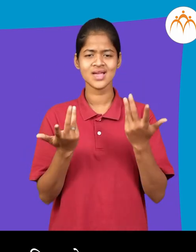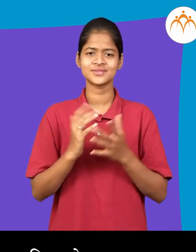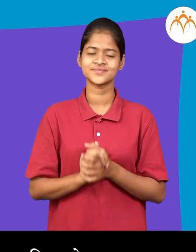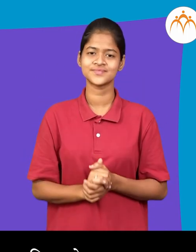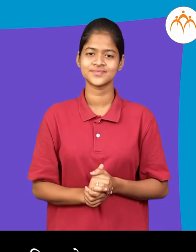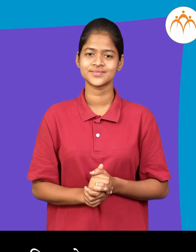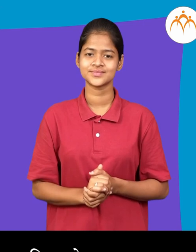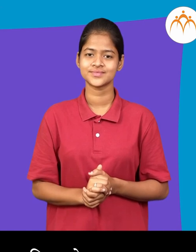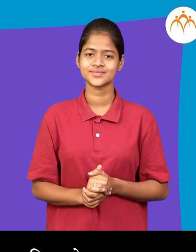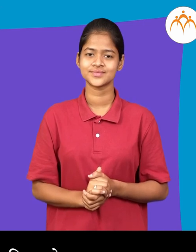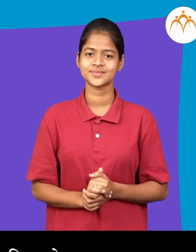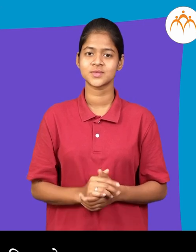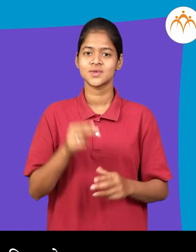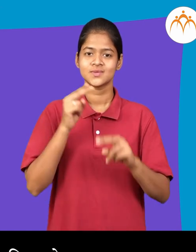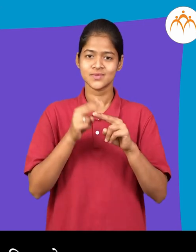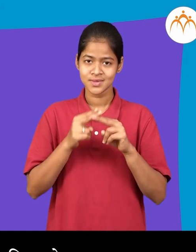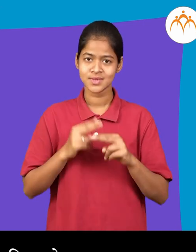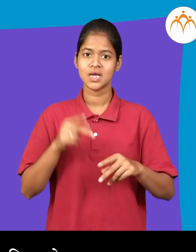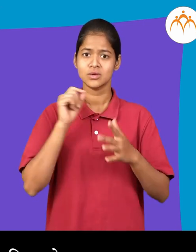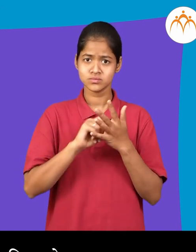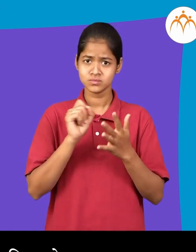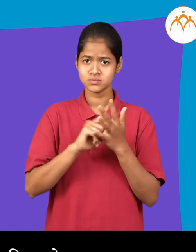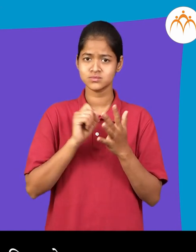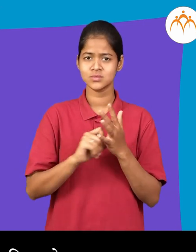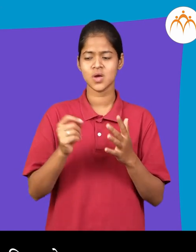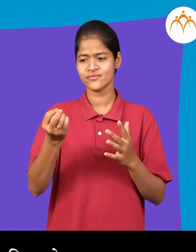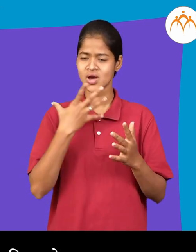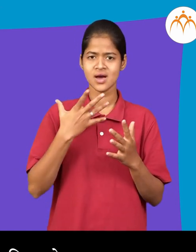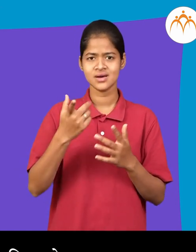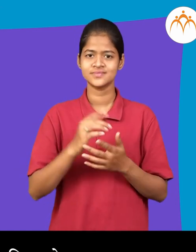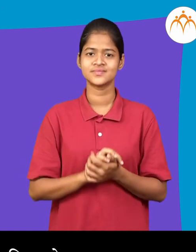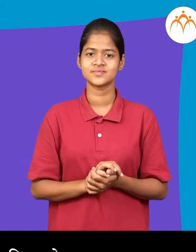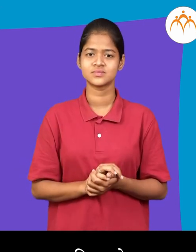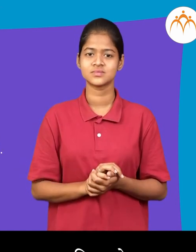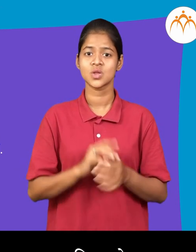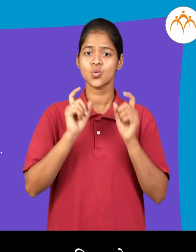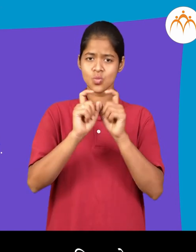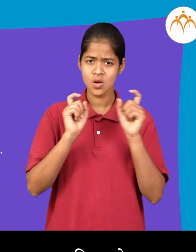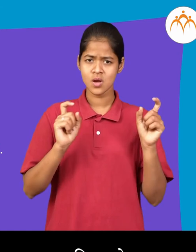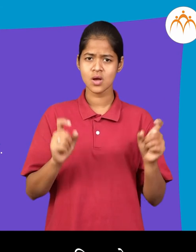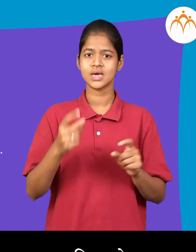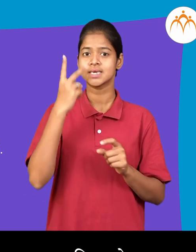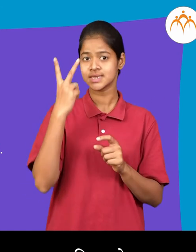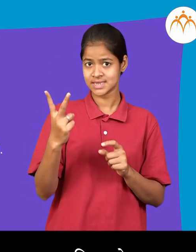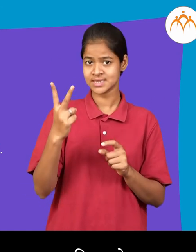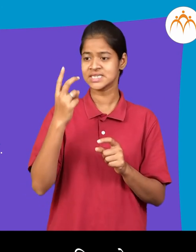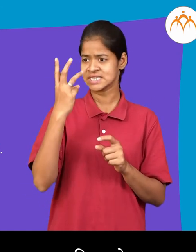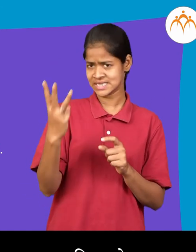है में वस्तुनिष्ठ इन्नोवेशन गैलेक्टिक दोनों प्रति संवेदनशील